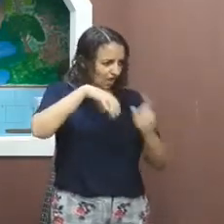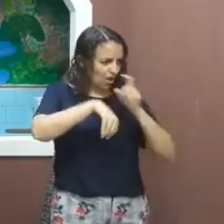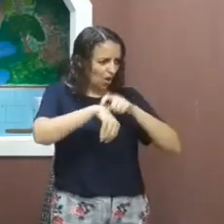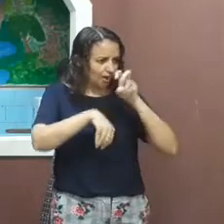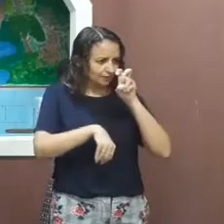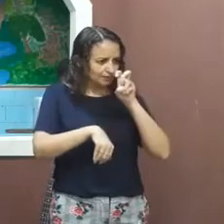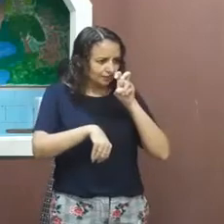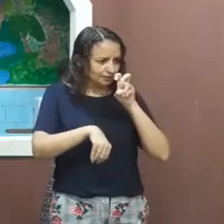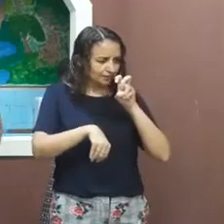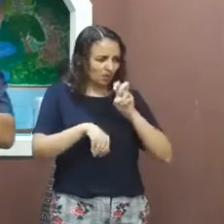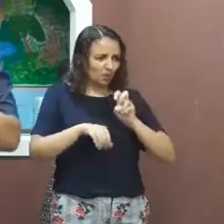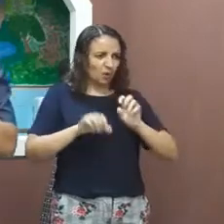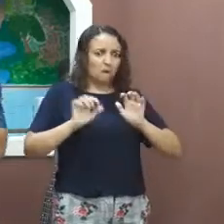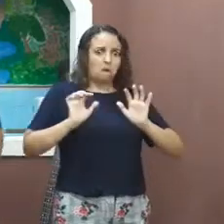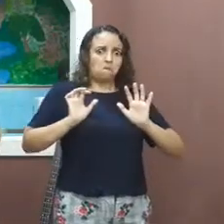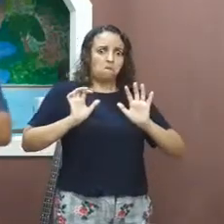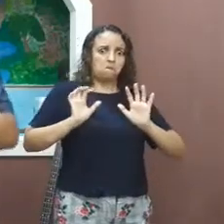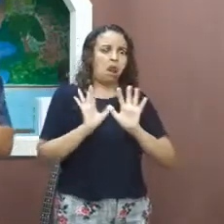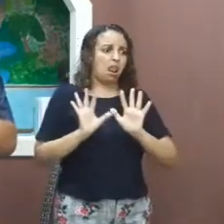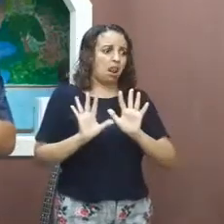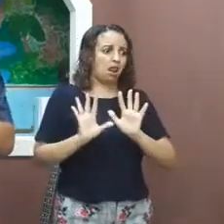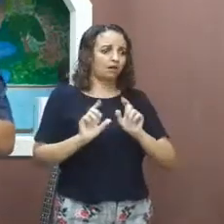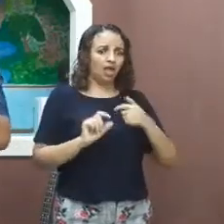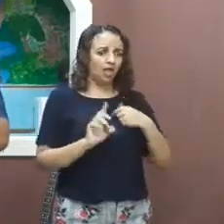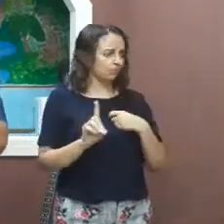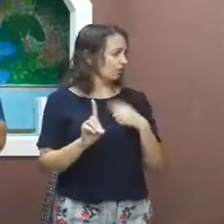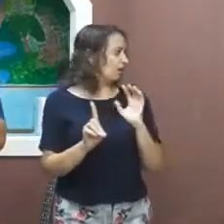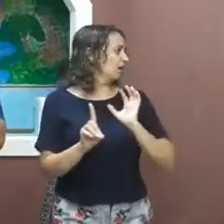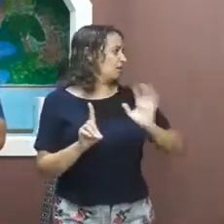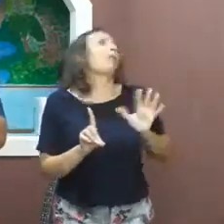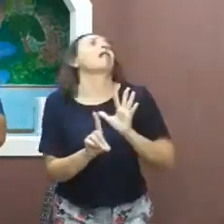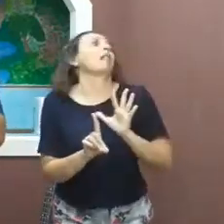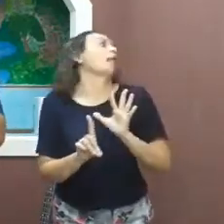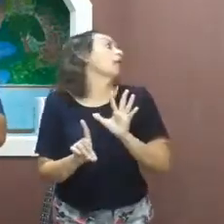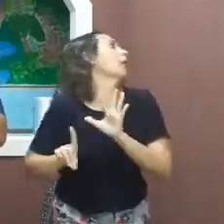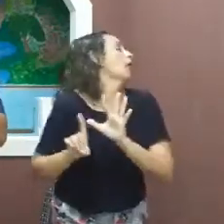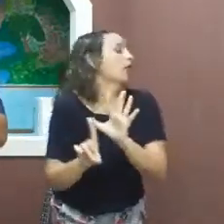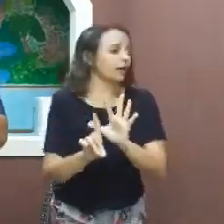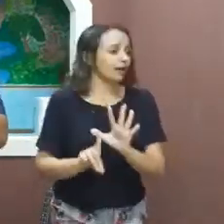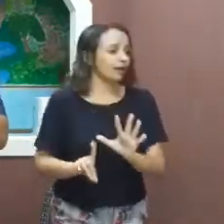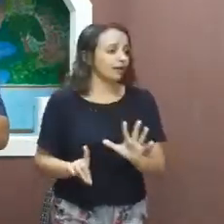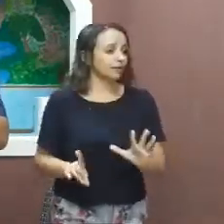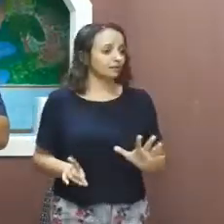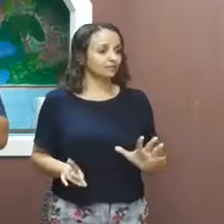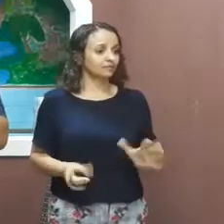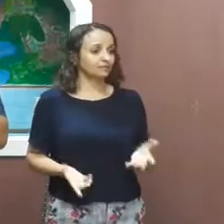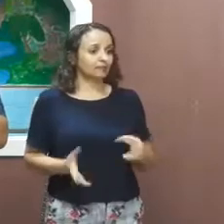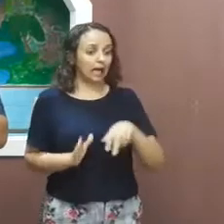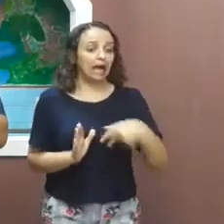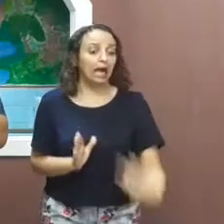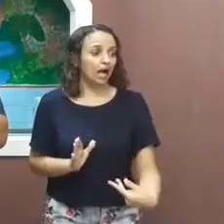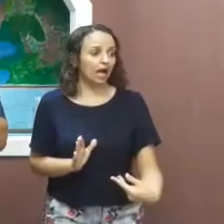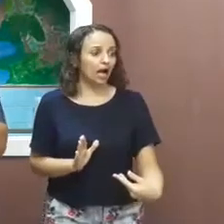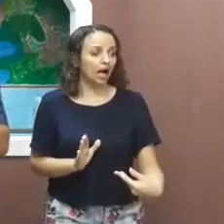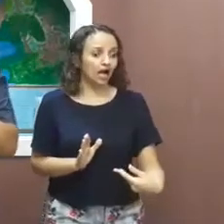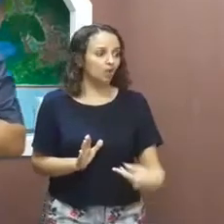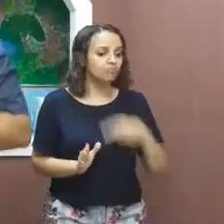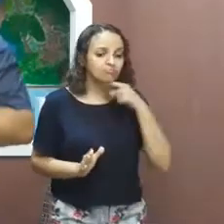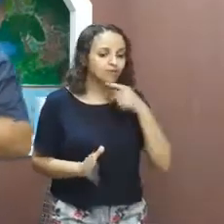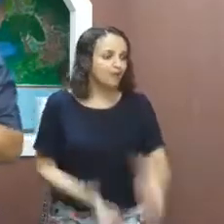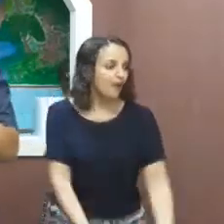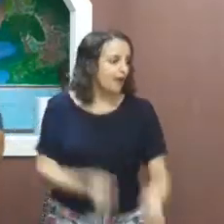você não anda, né? Você é levado. Pode soltar. Não pode cair, não é, irmão? Se cair, não suba. Não,